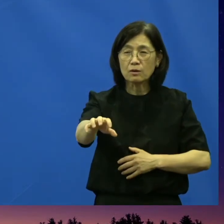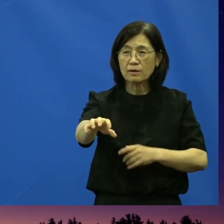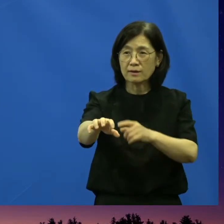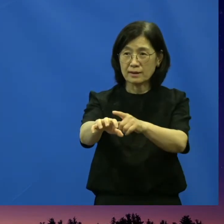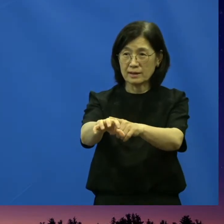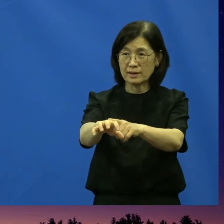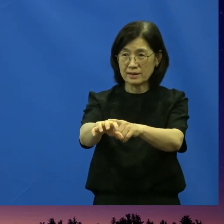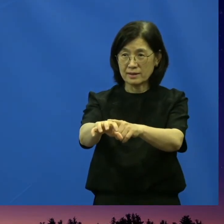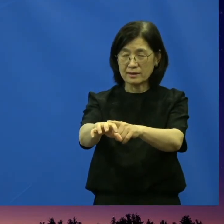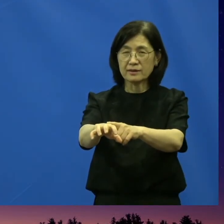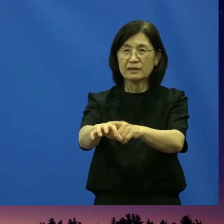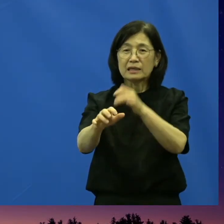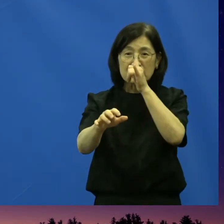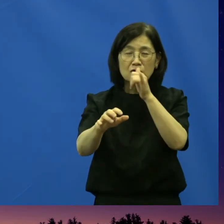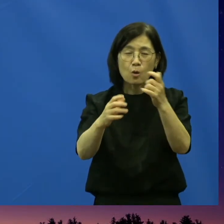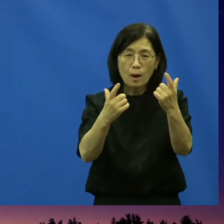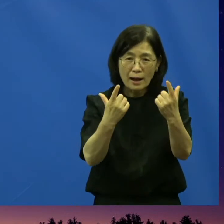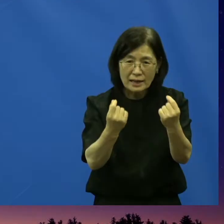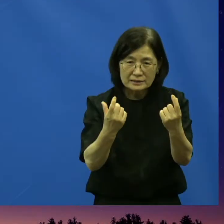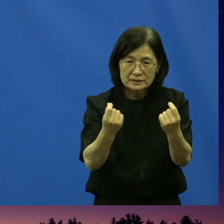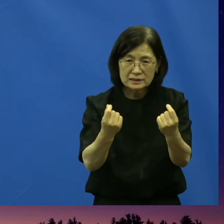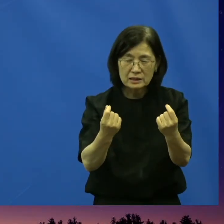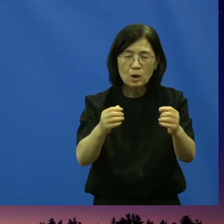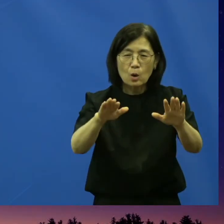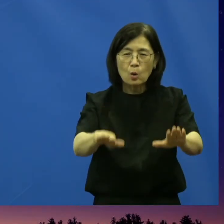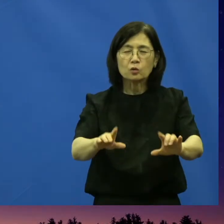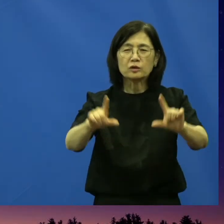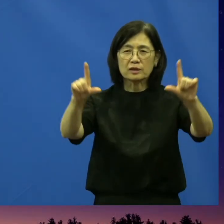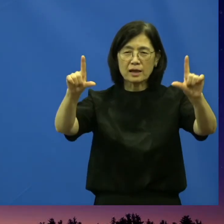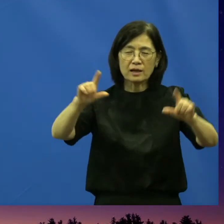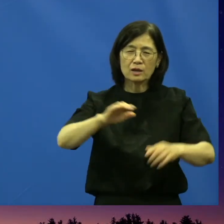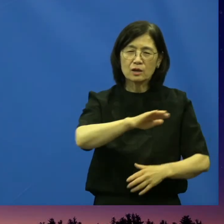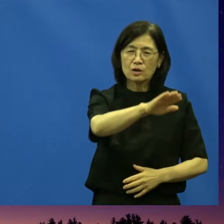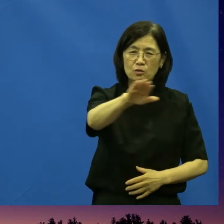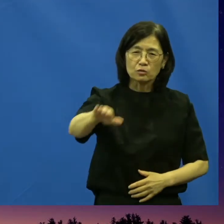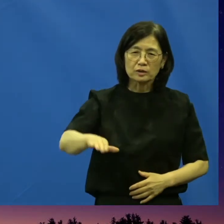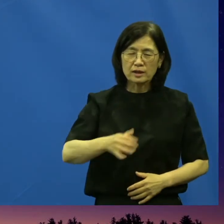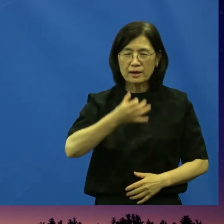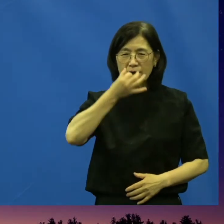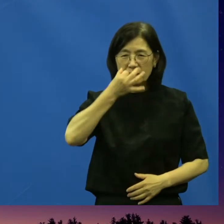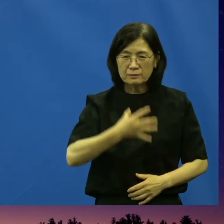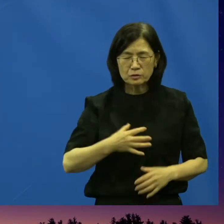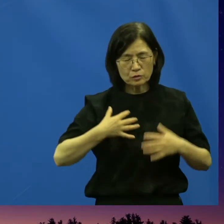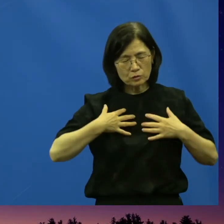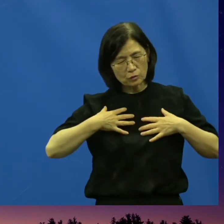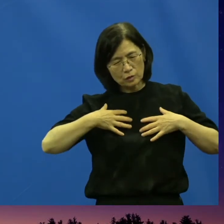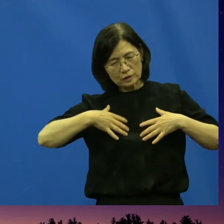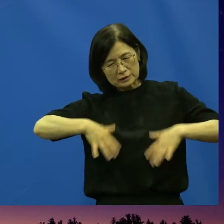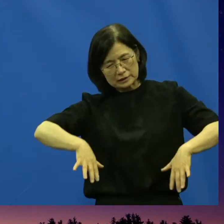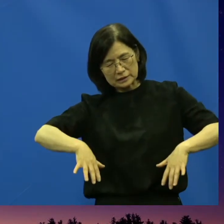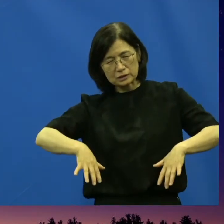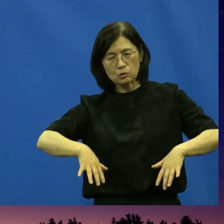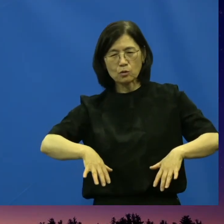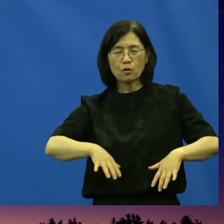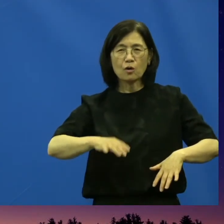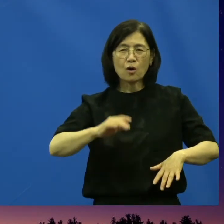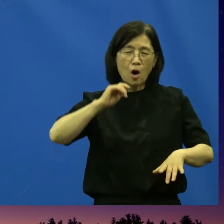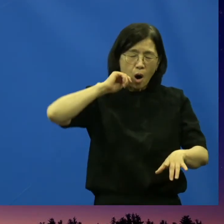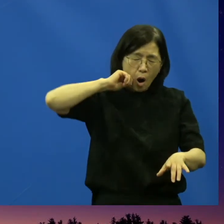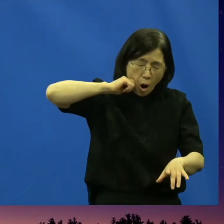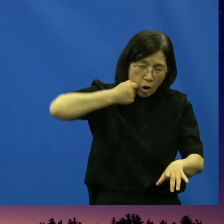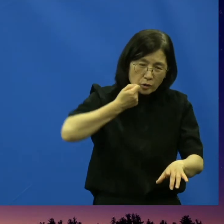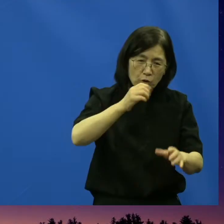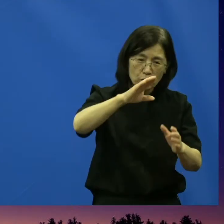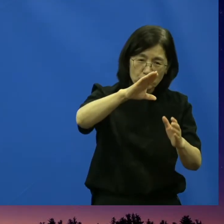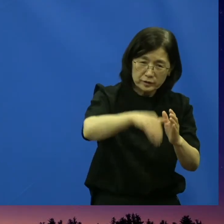오늘 또 우리가 날마다 우리의 삶에 힘들고 어렵고 때로는 지치고 피할 길이 없고 유혹을 받고 바닥을 치고 할